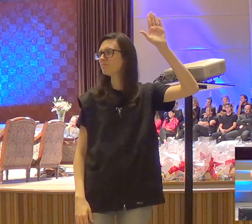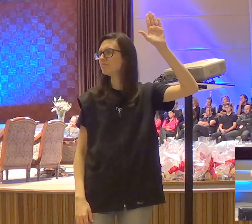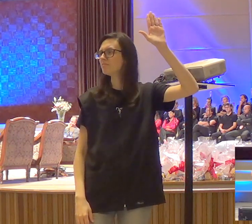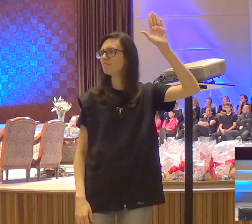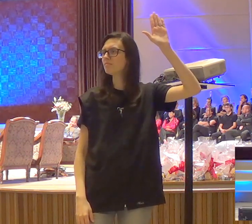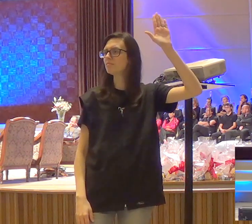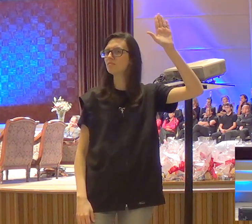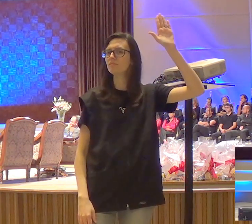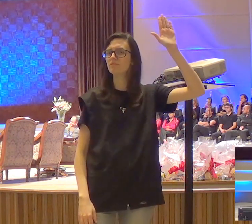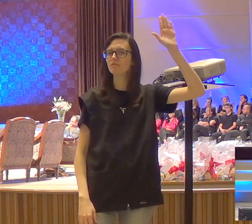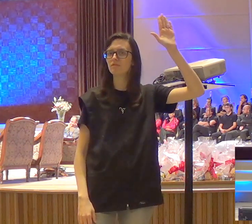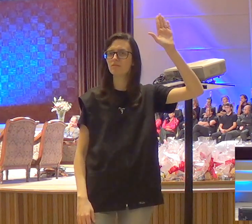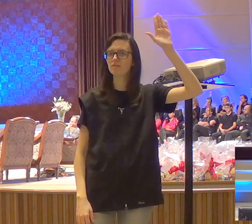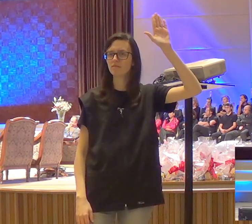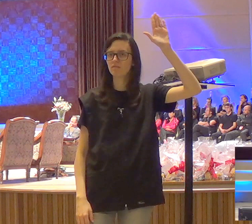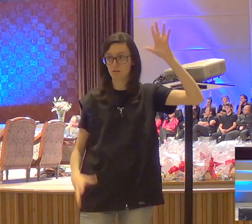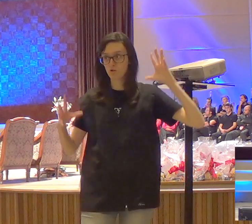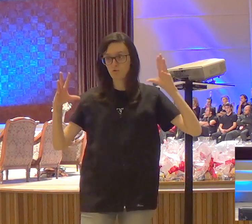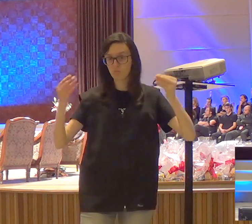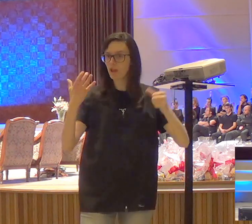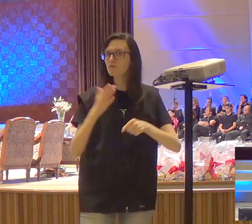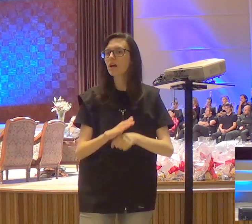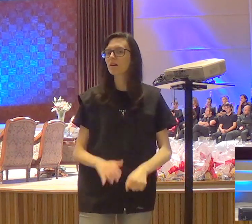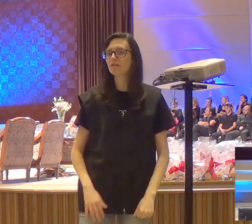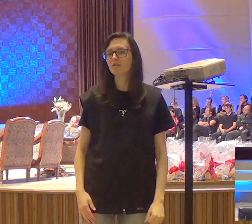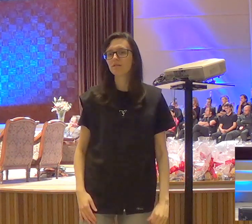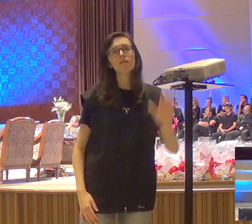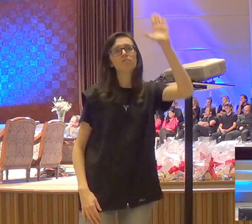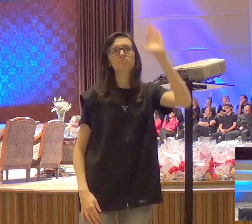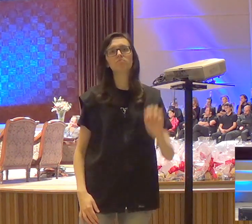So the rest of you want to make a difference? Então todo mundo quer fazer a diferença?